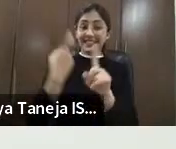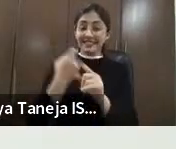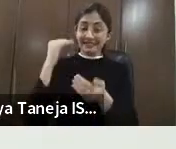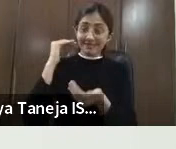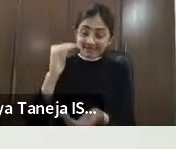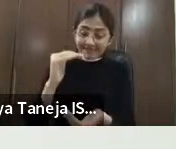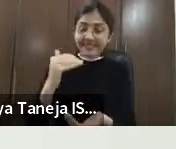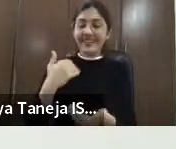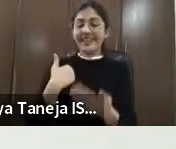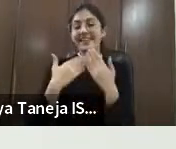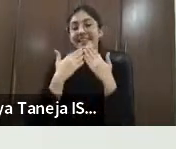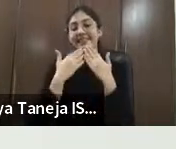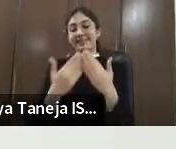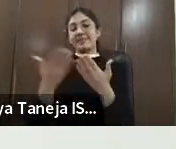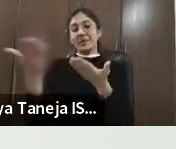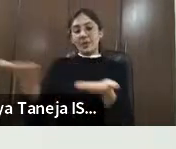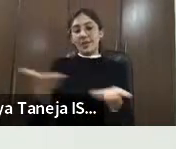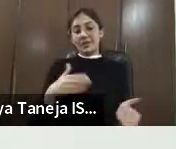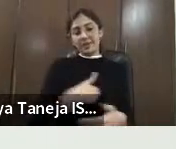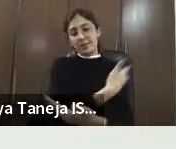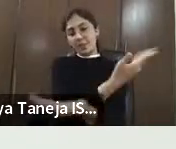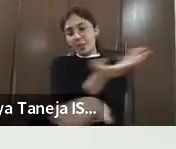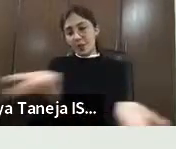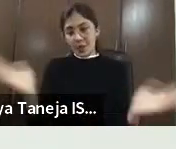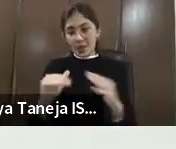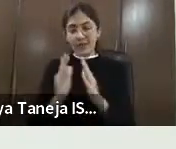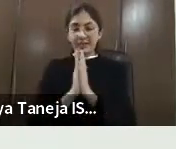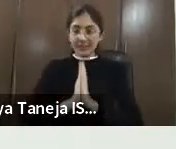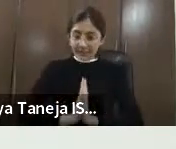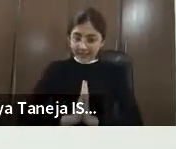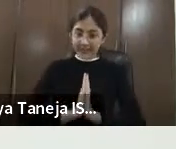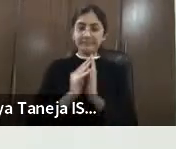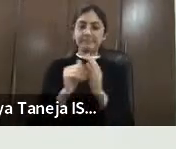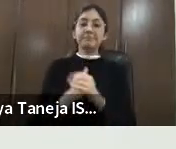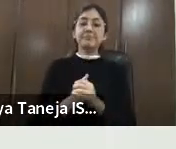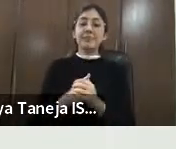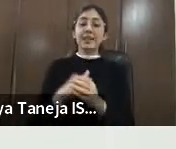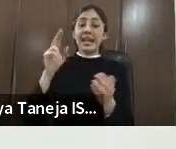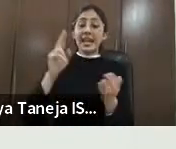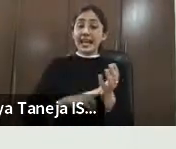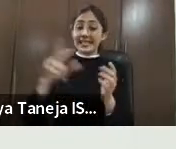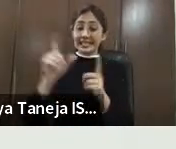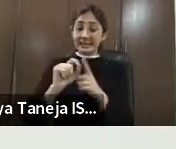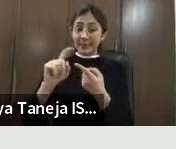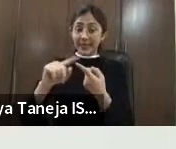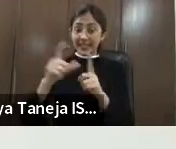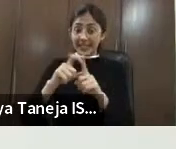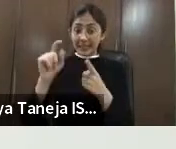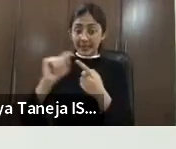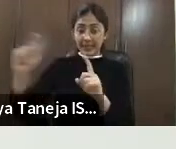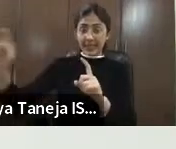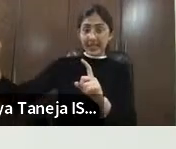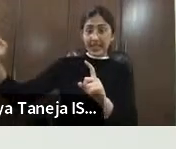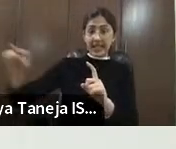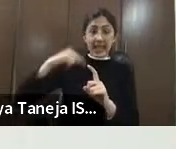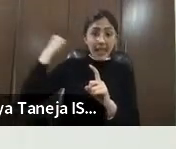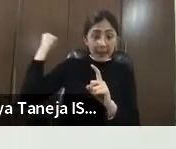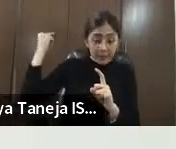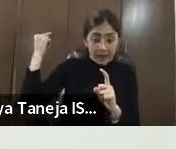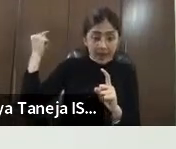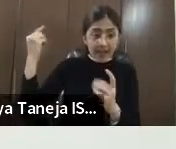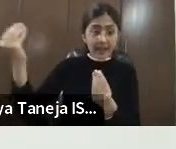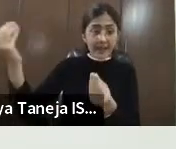नमस्कार करता हूं। मुझे जब NCPDC के ईमेल से सूचित किया गया